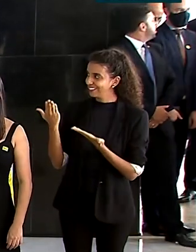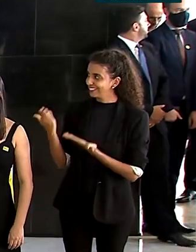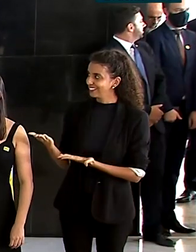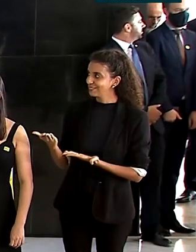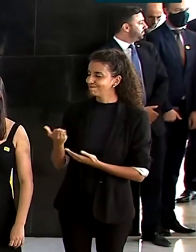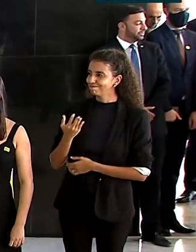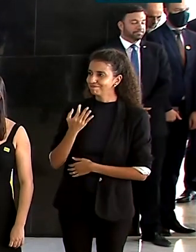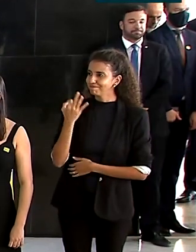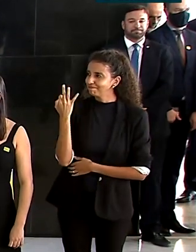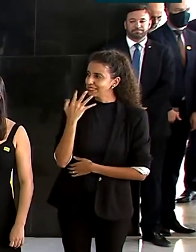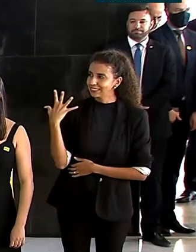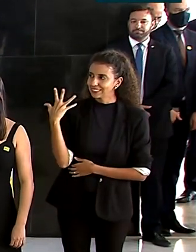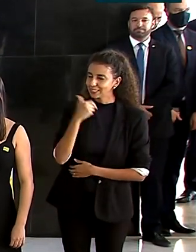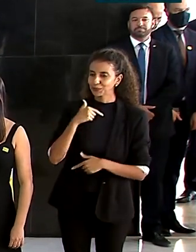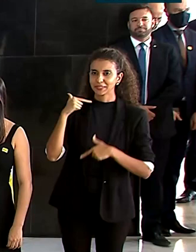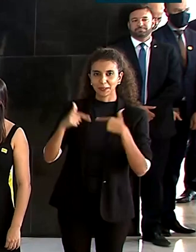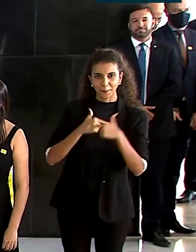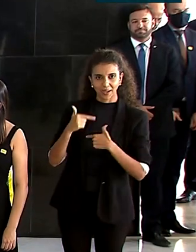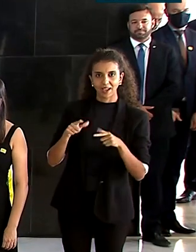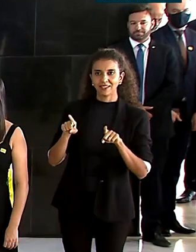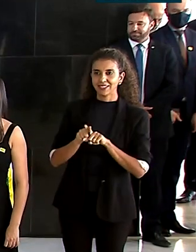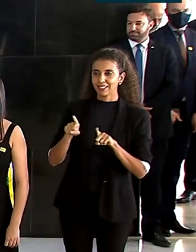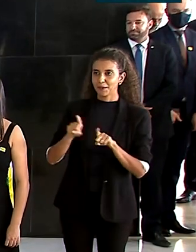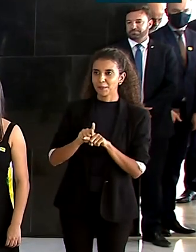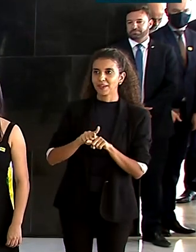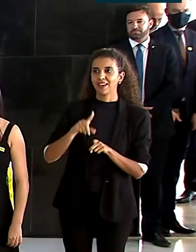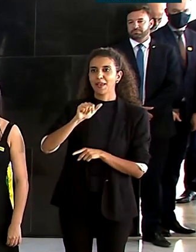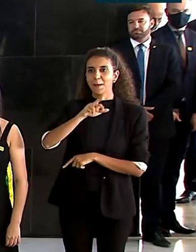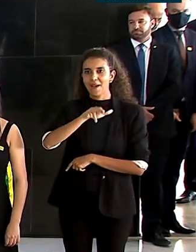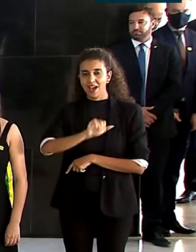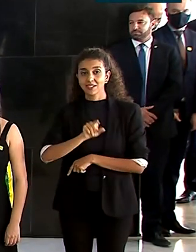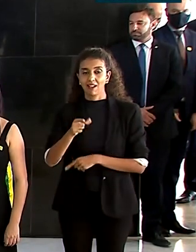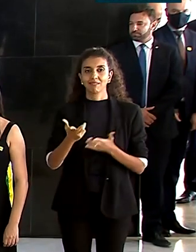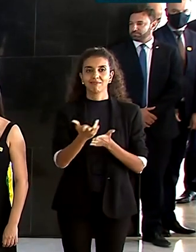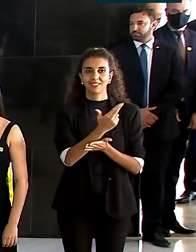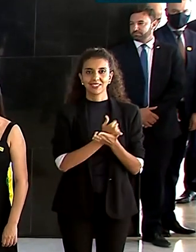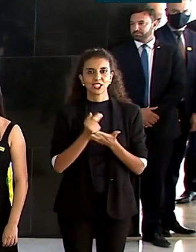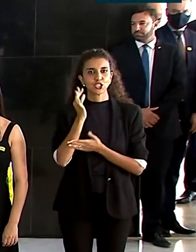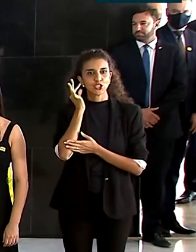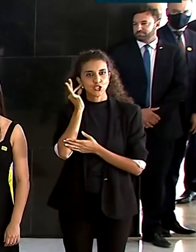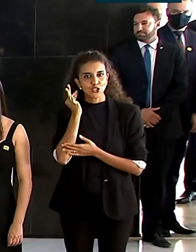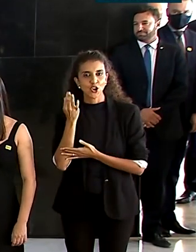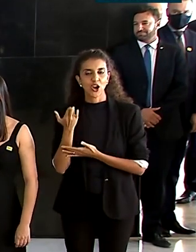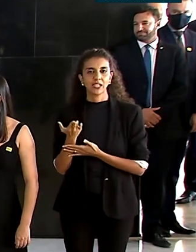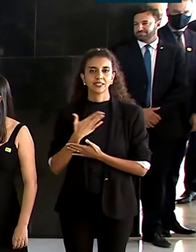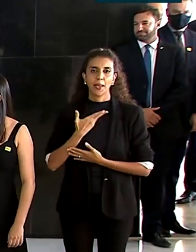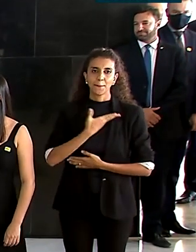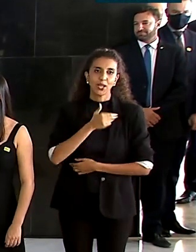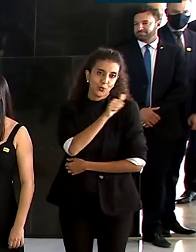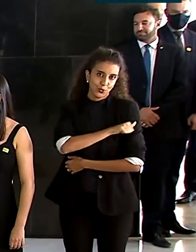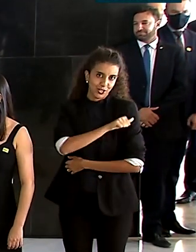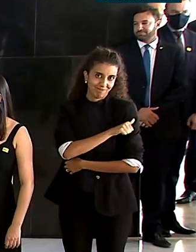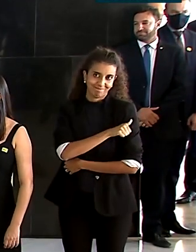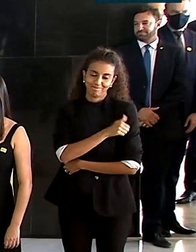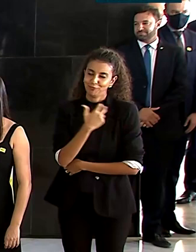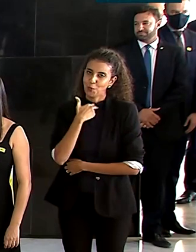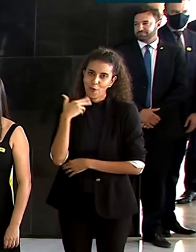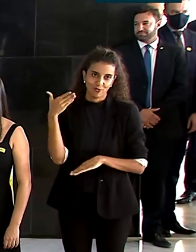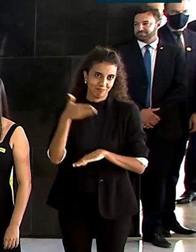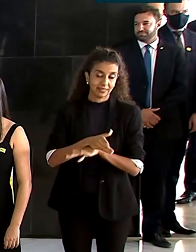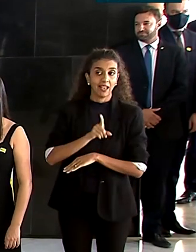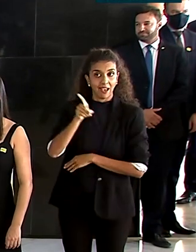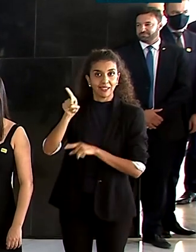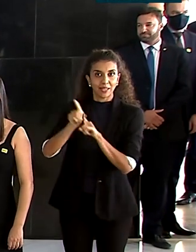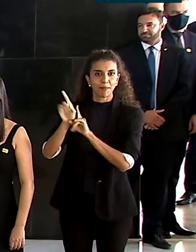lindo trabalho. Obrigada também a Márcia Gaiara, a design de joias, minha amiga do Rio de Janeiro, que não pôde estar presente e que